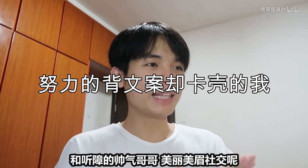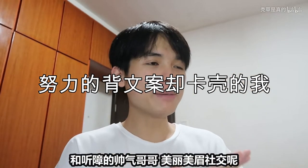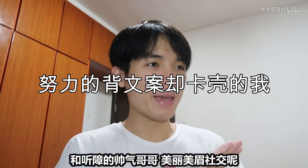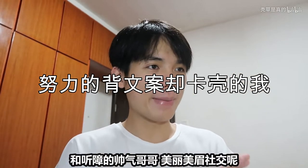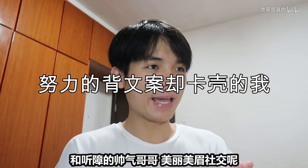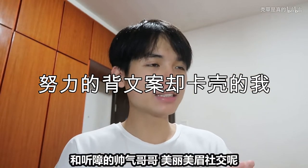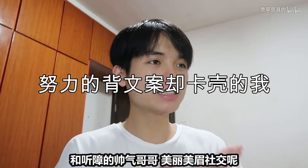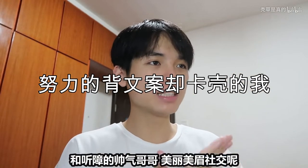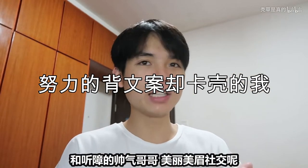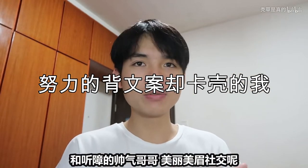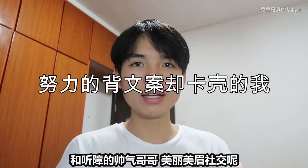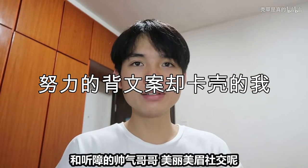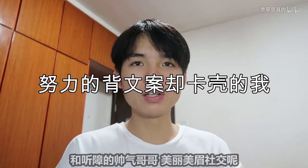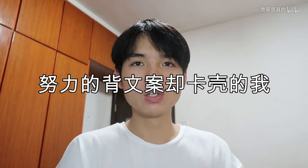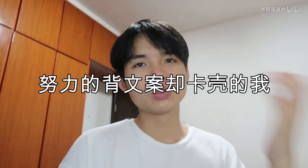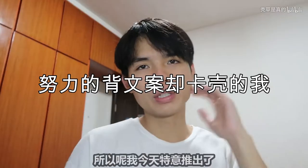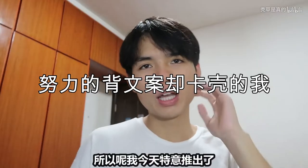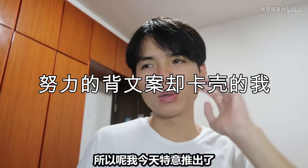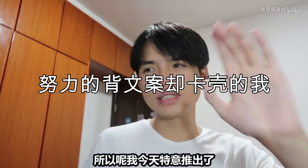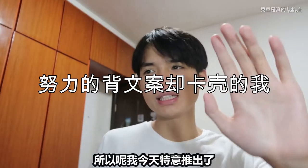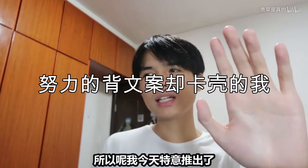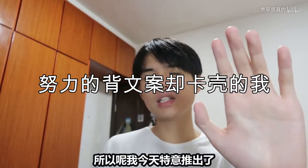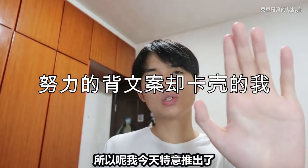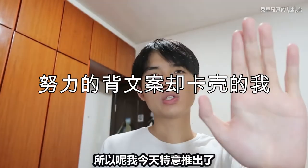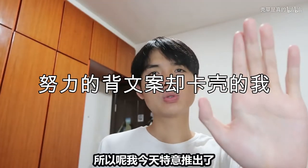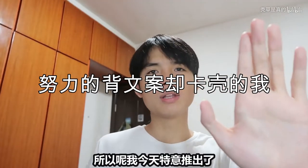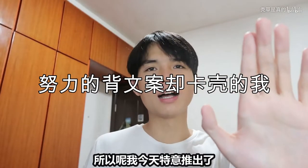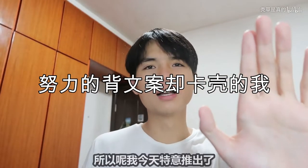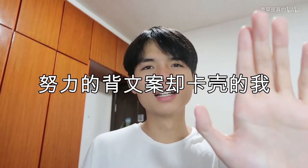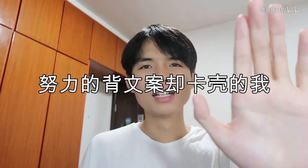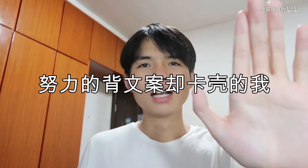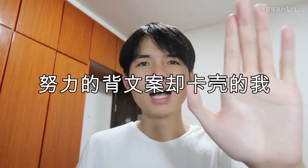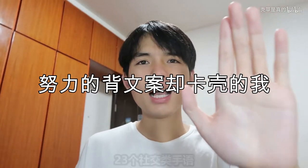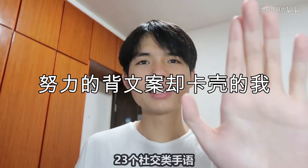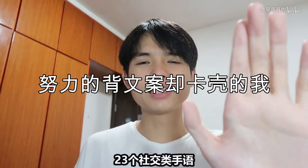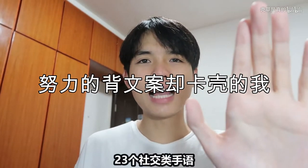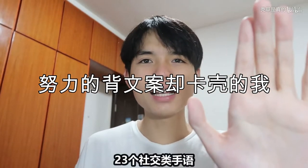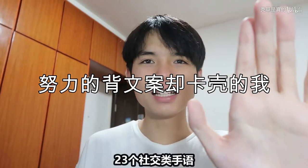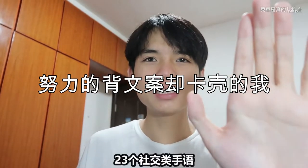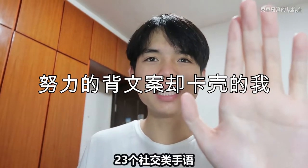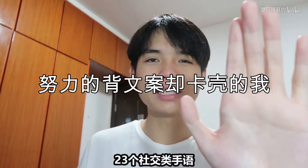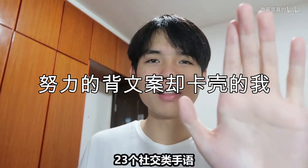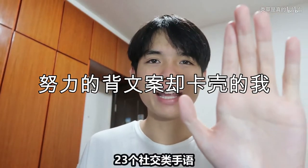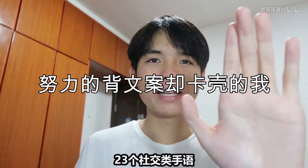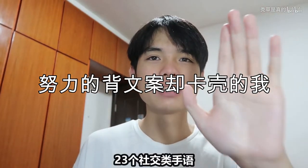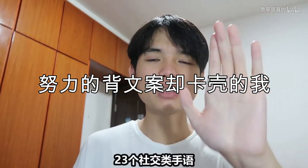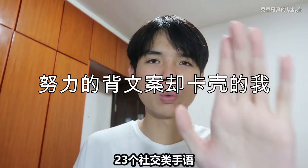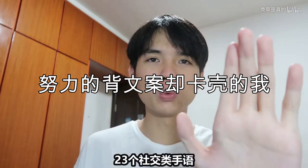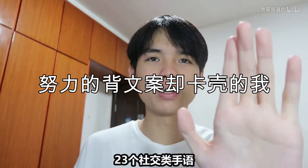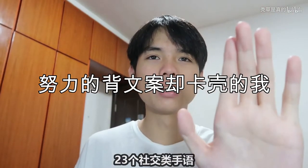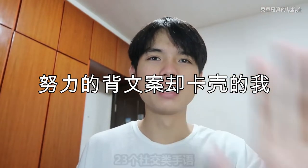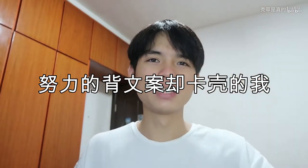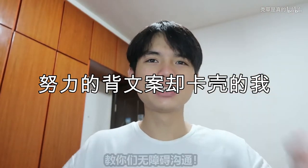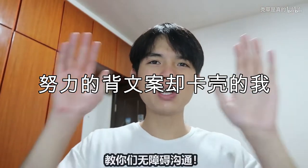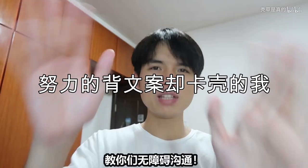丽美眉社交呢？所以呢，我今天特意推出了23个社交类手语，教你